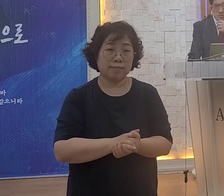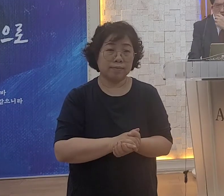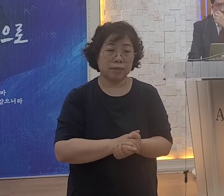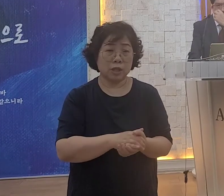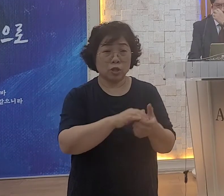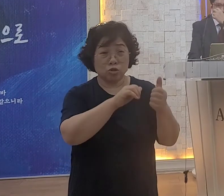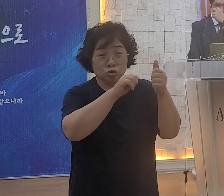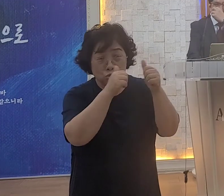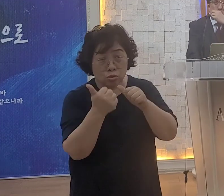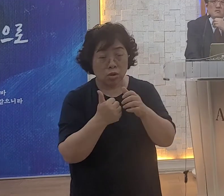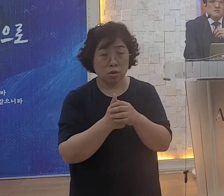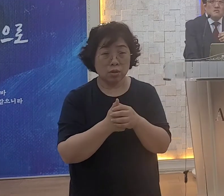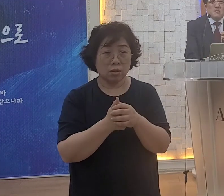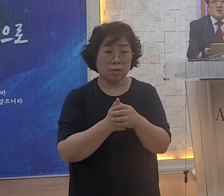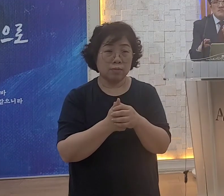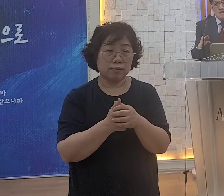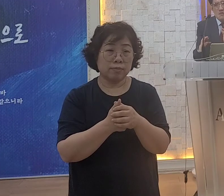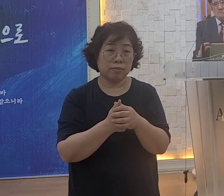죽어서